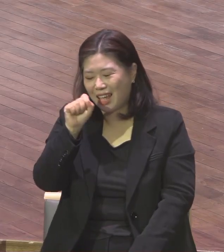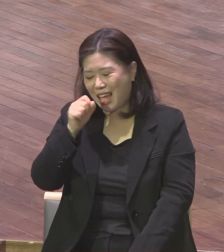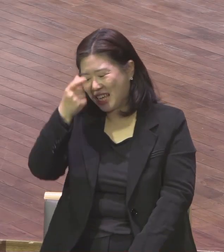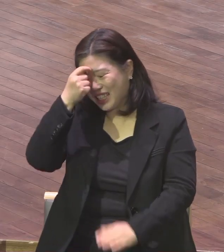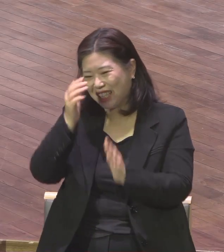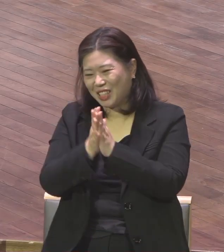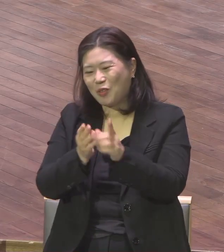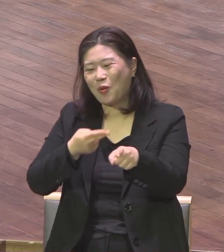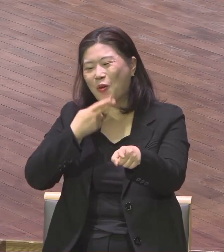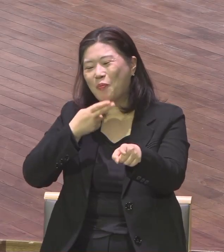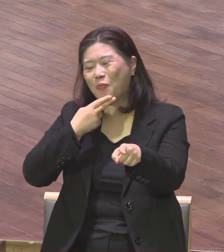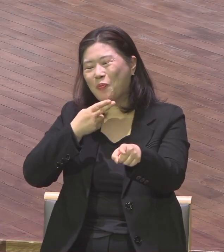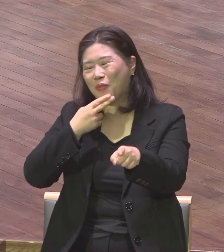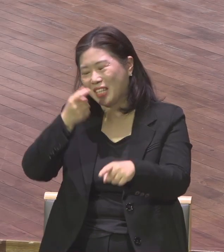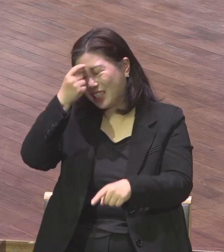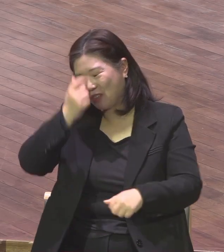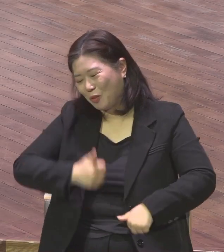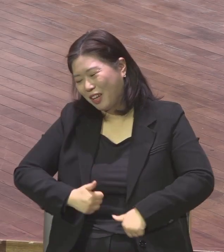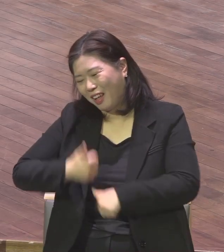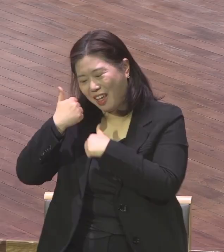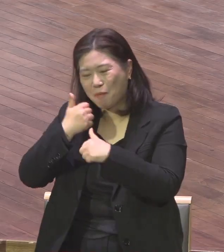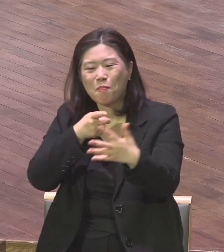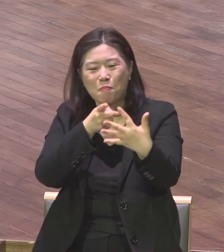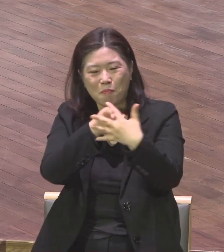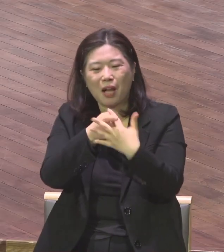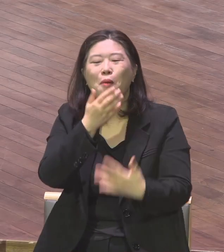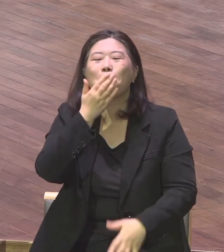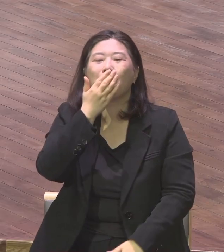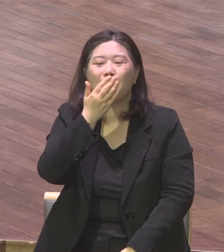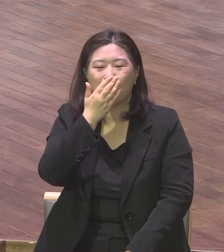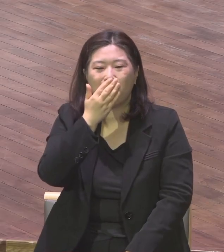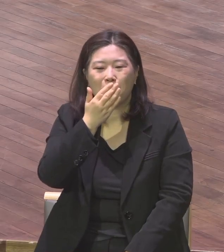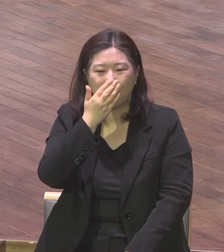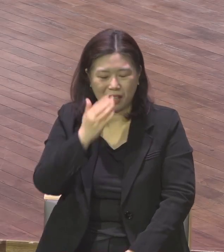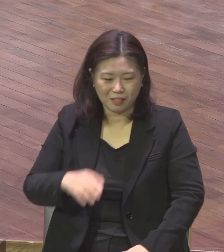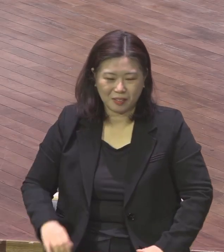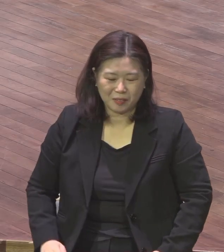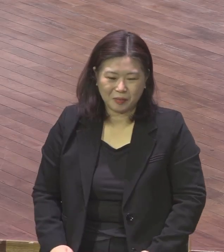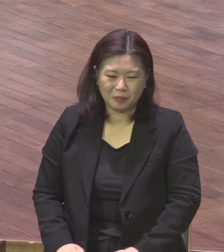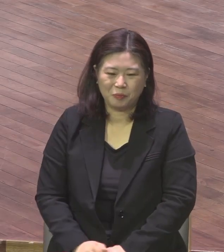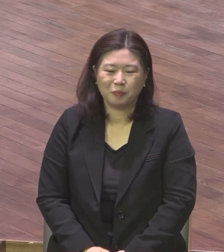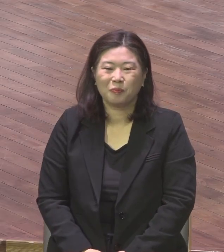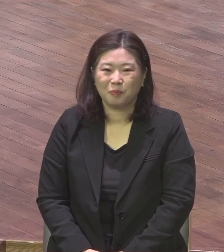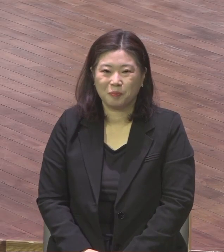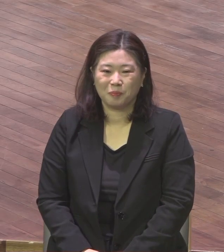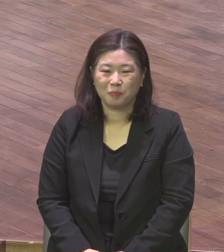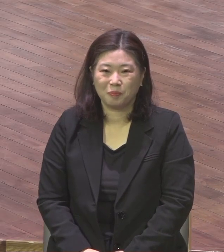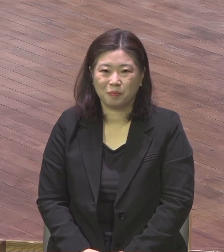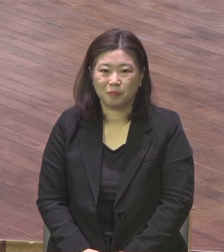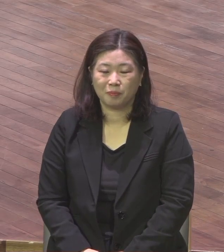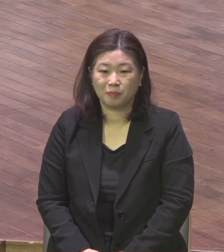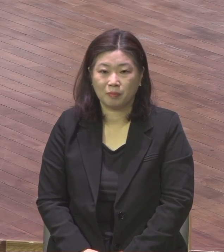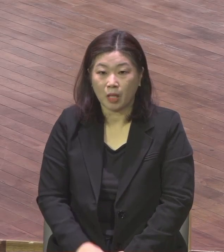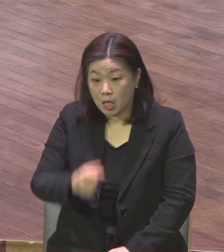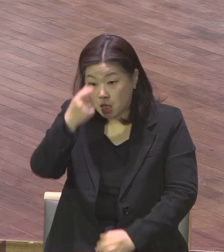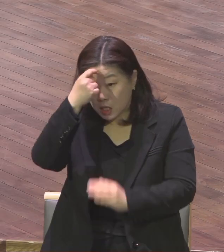됩니다. 하나님이 기도하면 그런 마음을 안 주신다고.